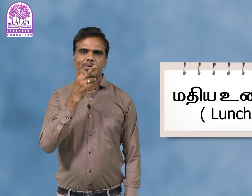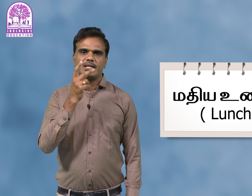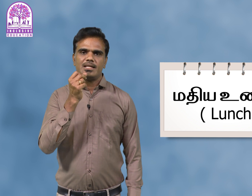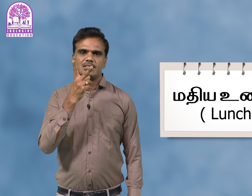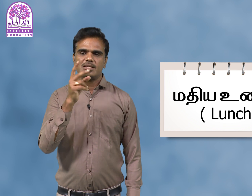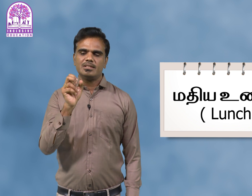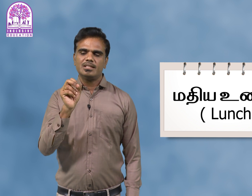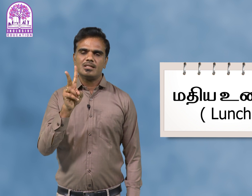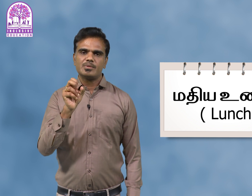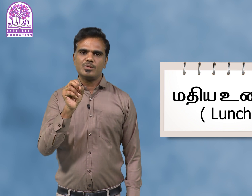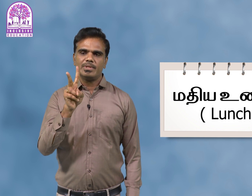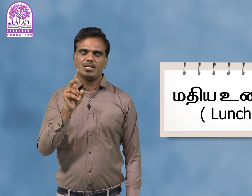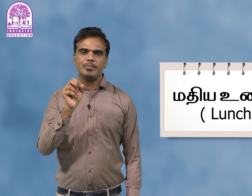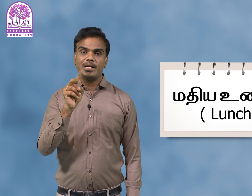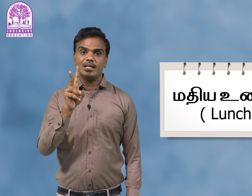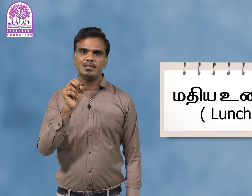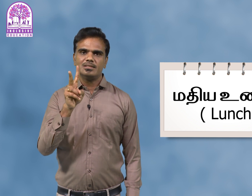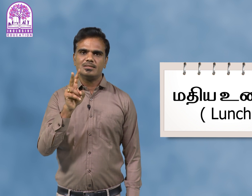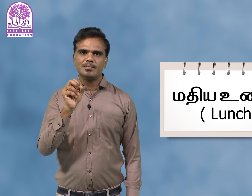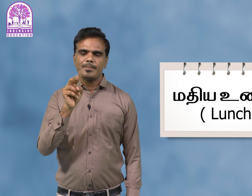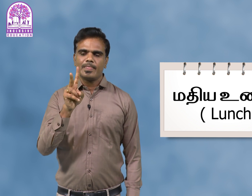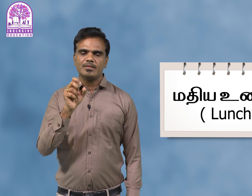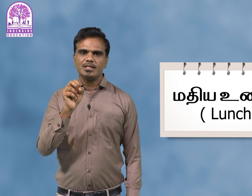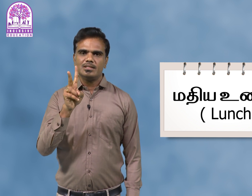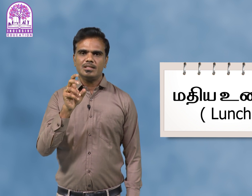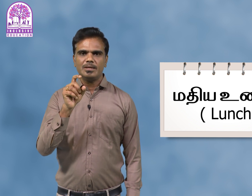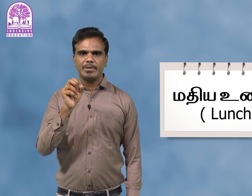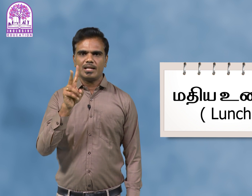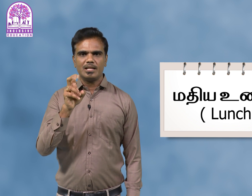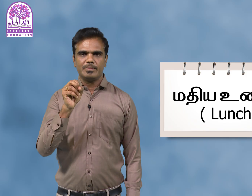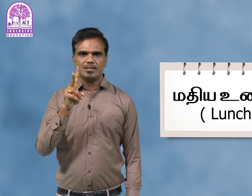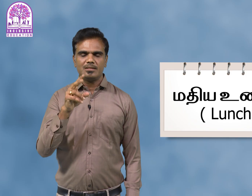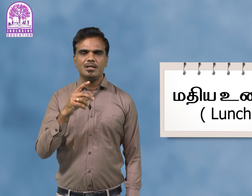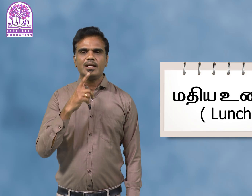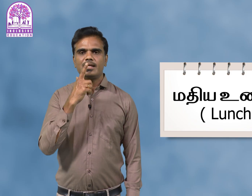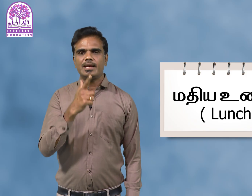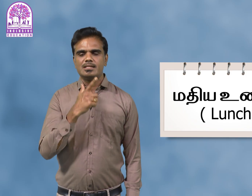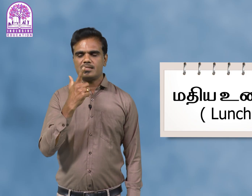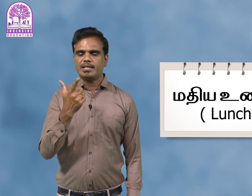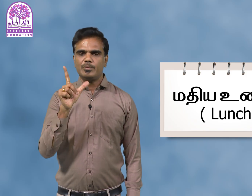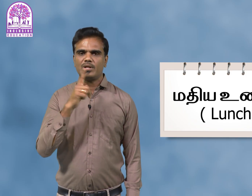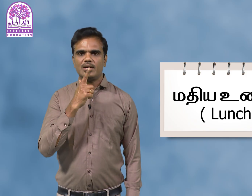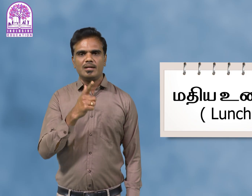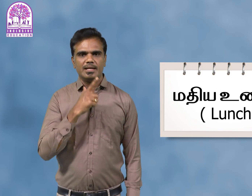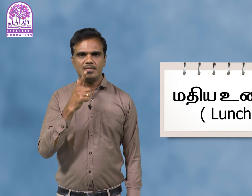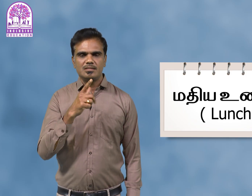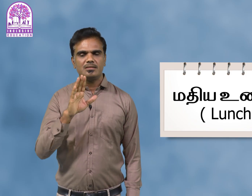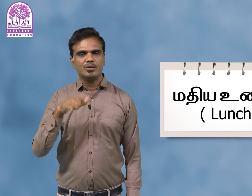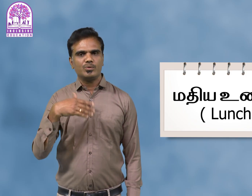பாருங்கள், லஞ்ச். இங்கே வந்து எதுக்காக நம்ம சொல்கிறோம் பார்த்தீங்களா, 12. இது வந்து என்னது, 12ஆம் நம்பர். இல்லை லஞ்ச், எல் போடலாம். லஞ்ச் இன்னொரு